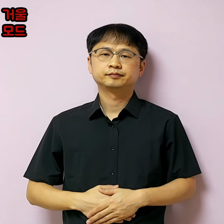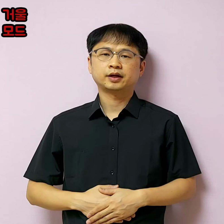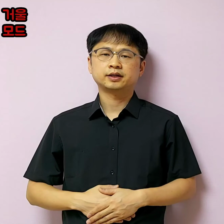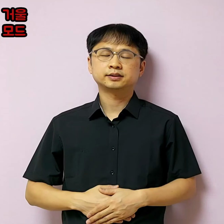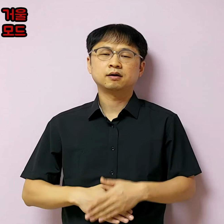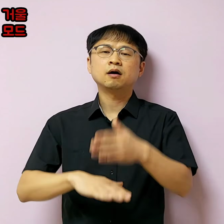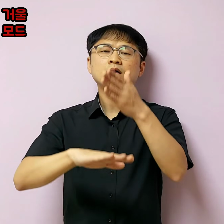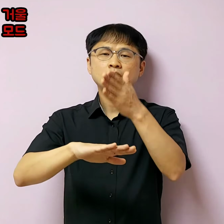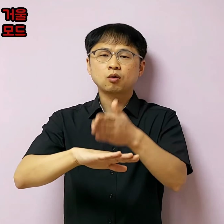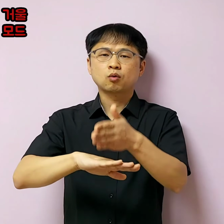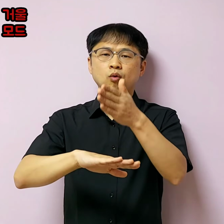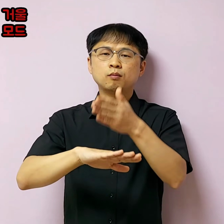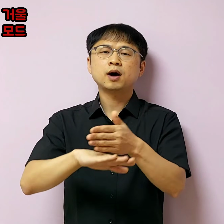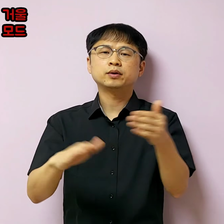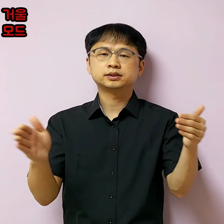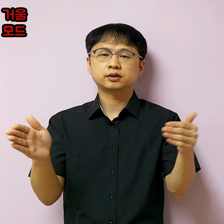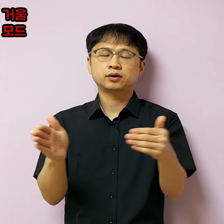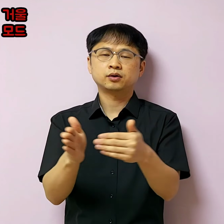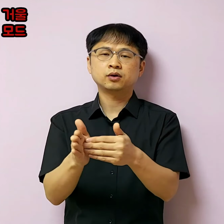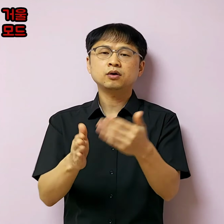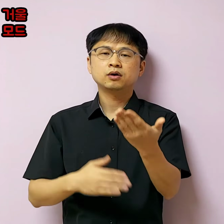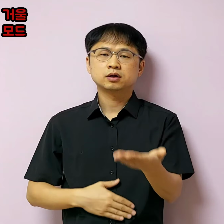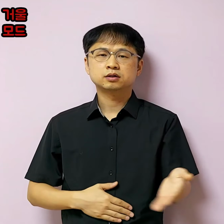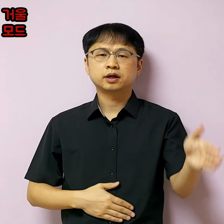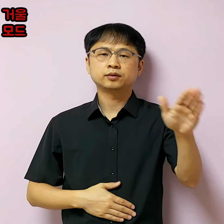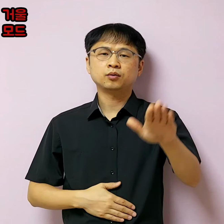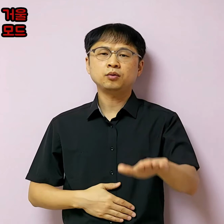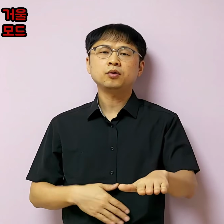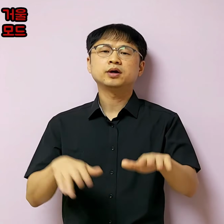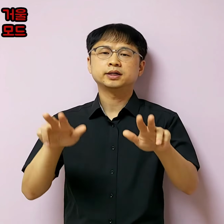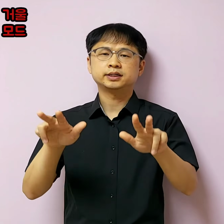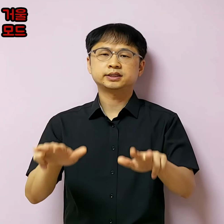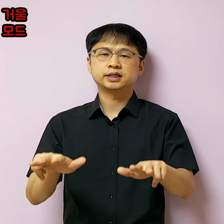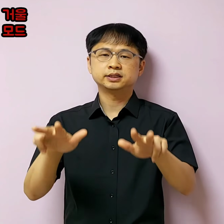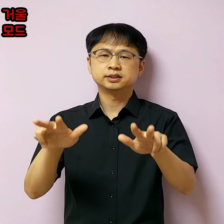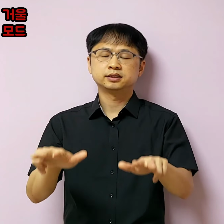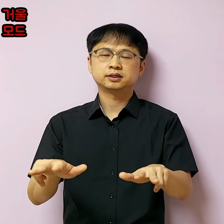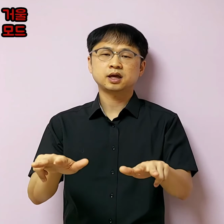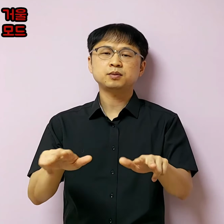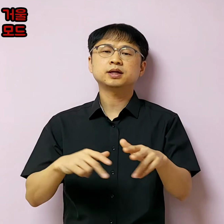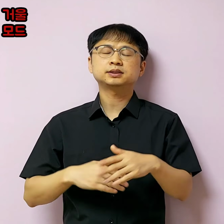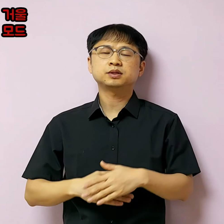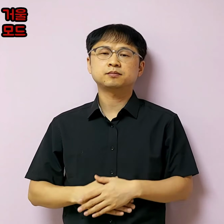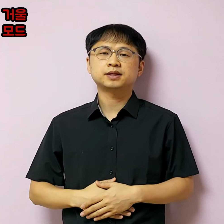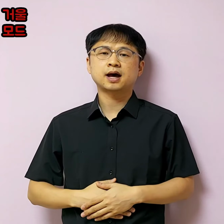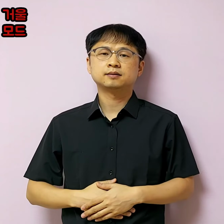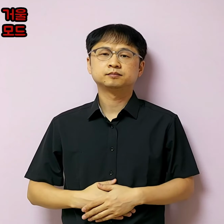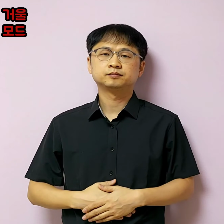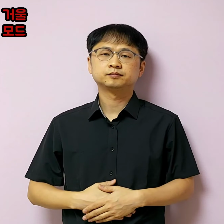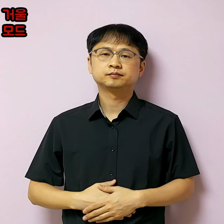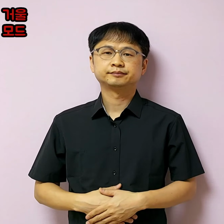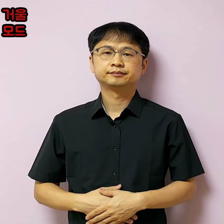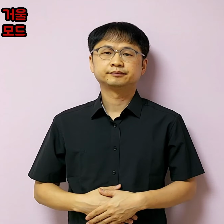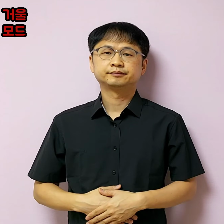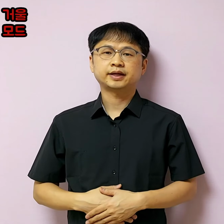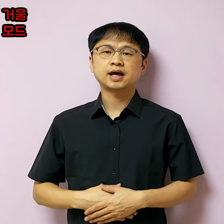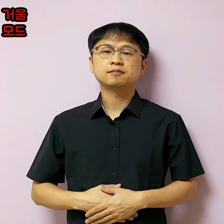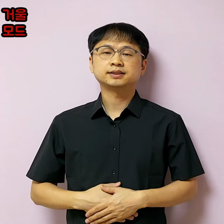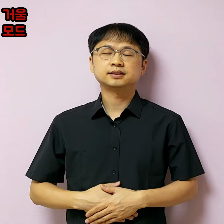네, 그래서 고마웠어요. 그래도 이제는 이렇게 표현하시면 됩니다. 네, 다음